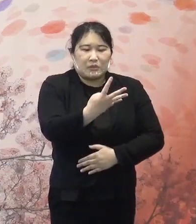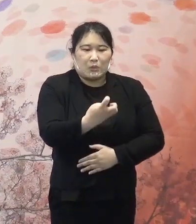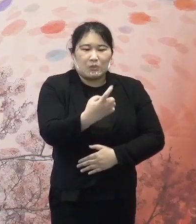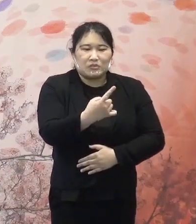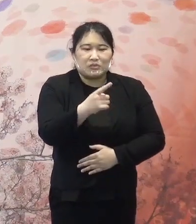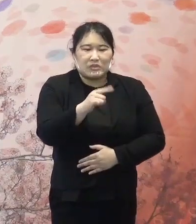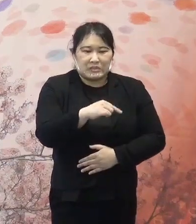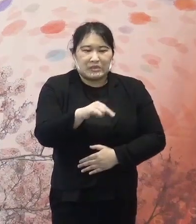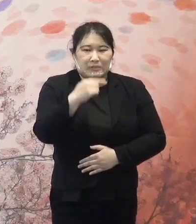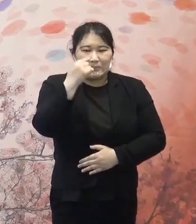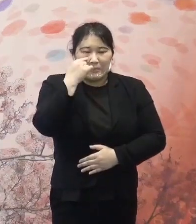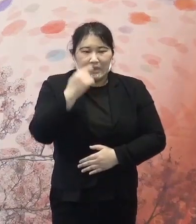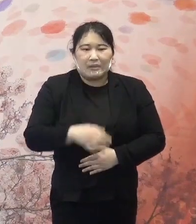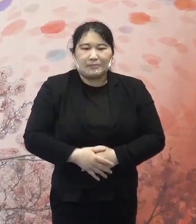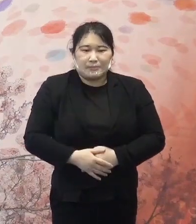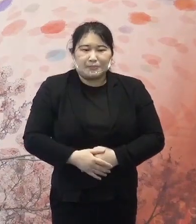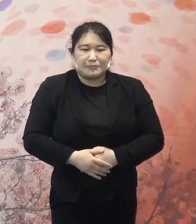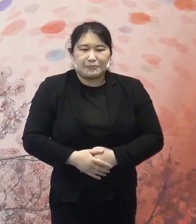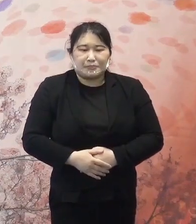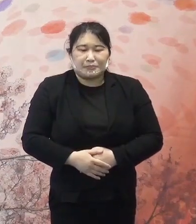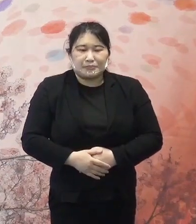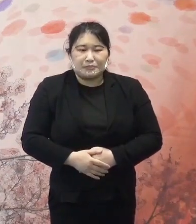方を発表しています。